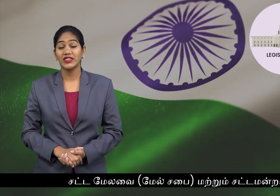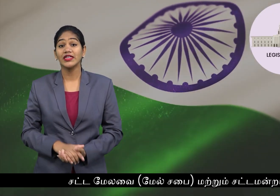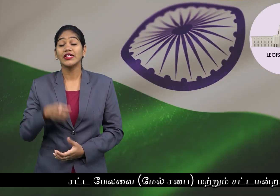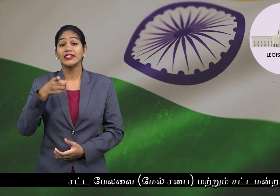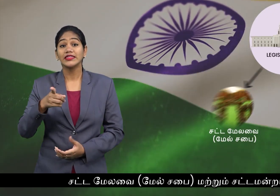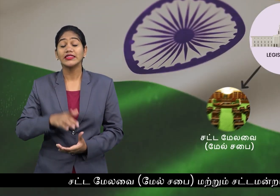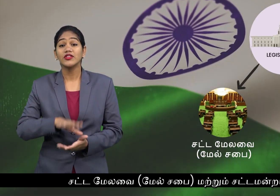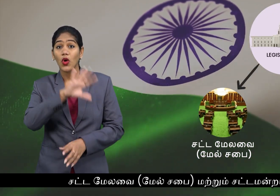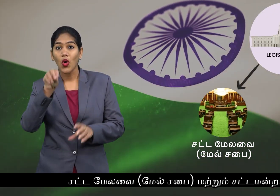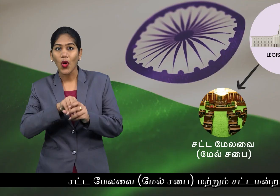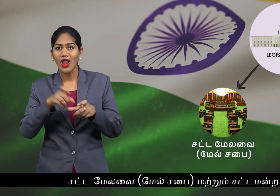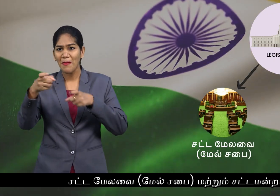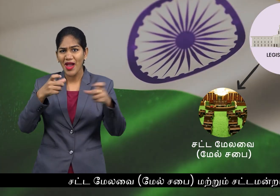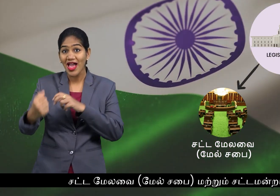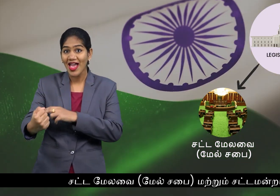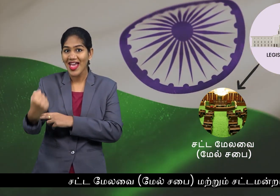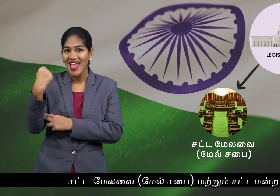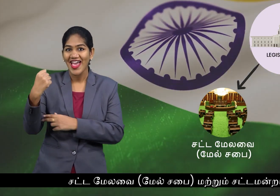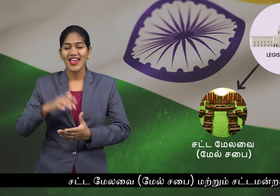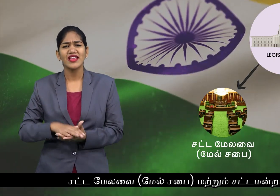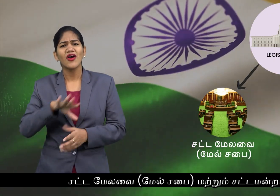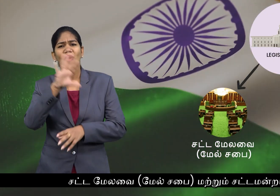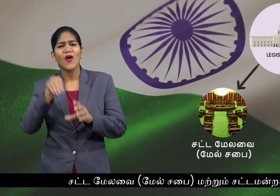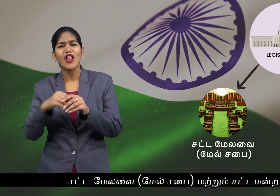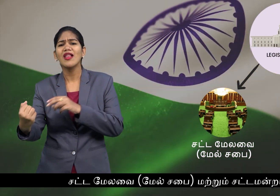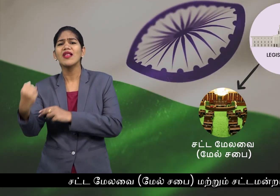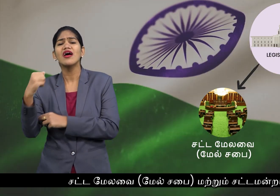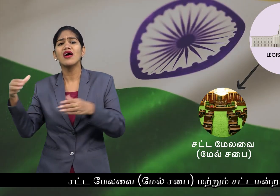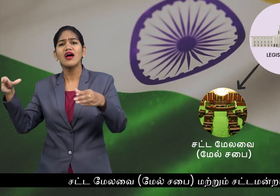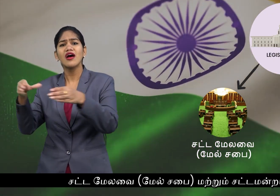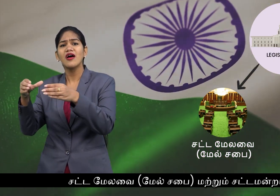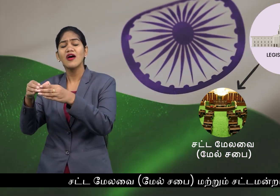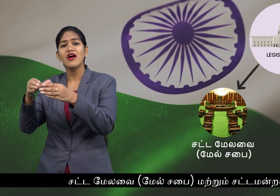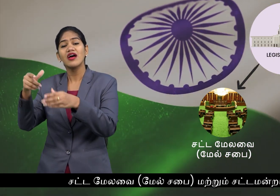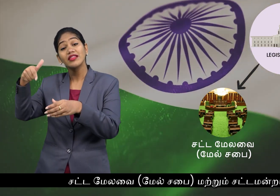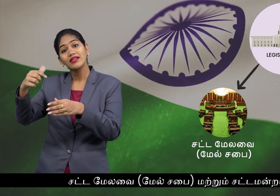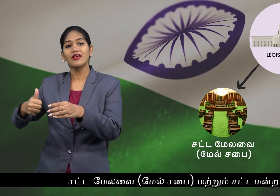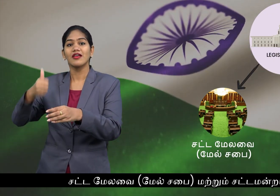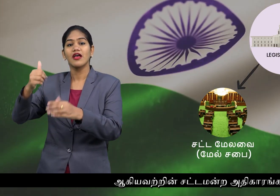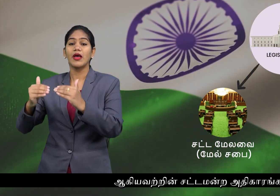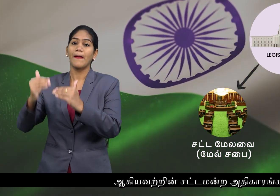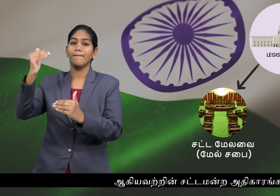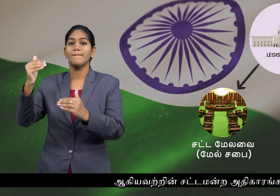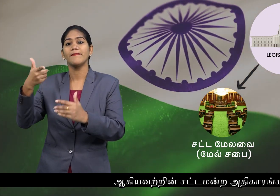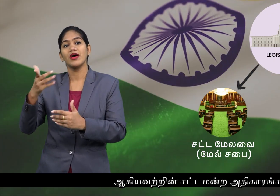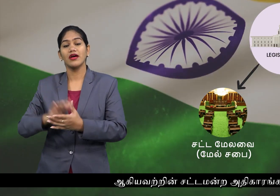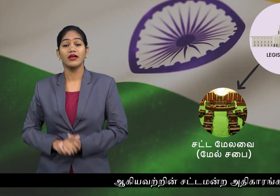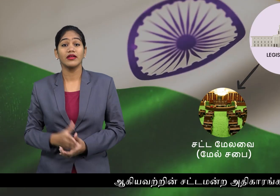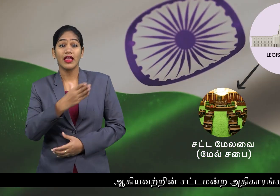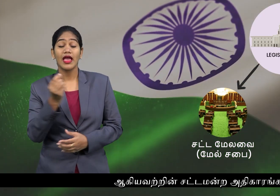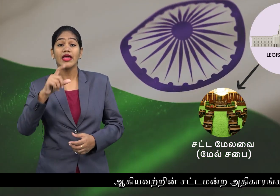சட்ட மேலவை அதாவது மேல் சபை மற்றும் சட்டமன்றம் அதாவது கீழ்சபை